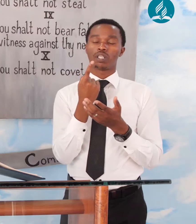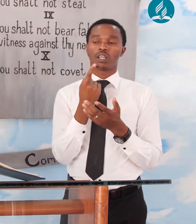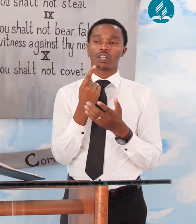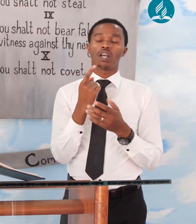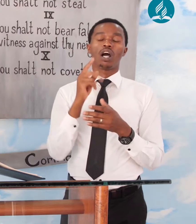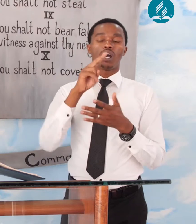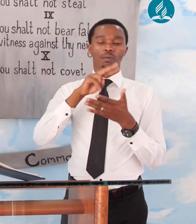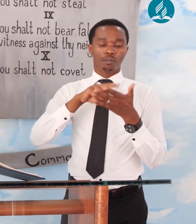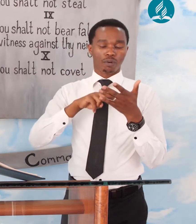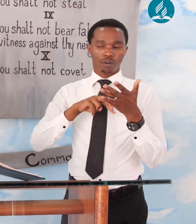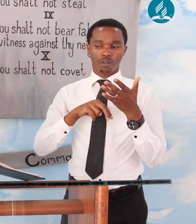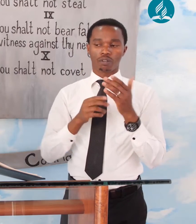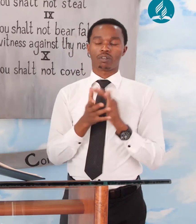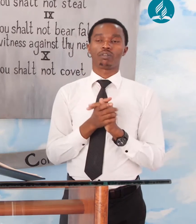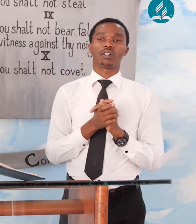gitabo cya Yuda igice cya mbere